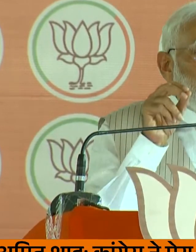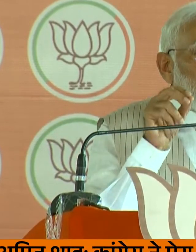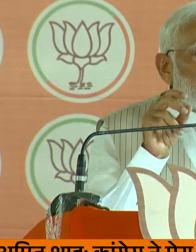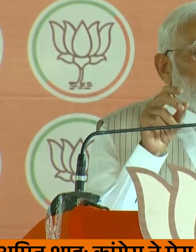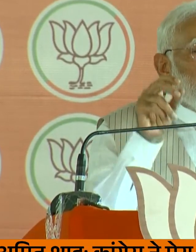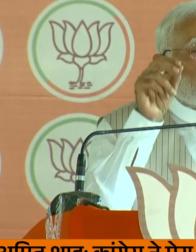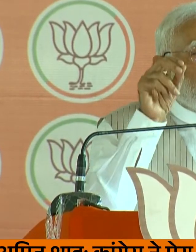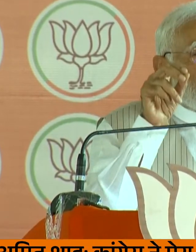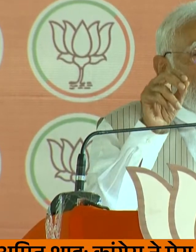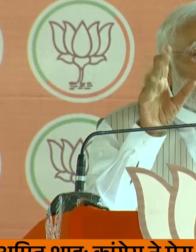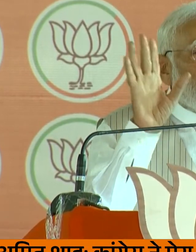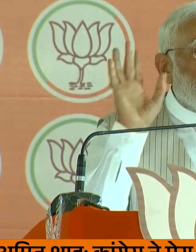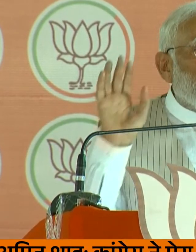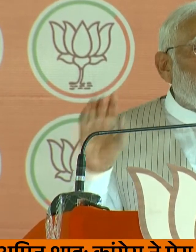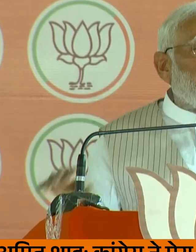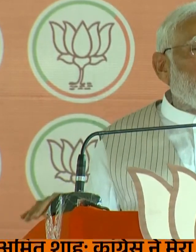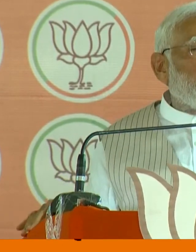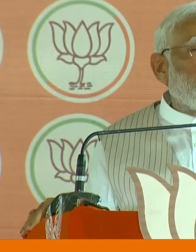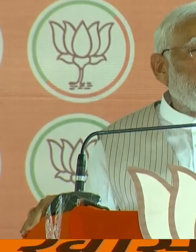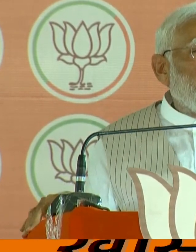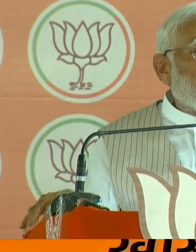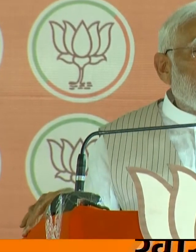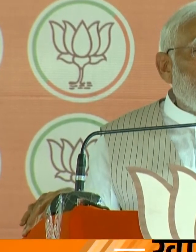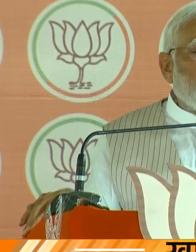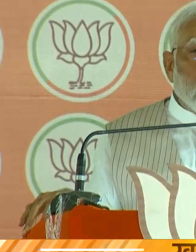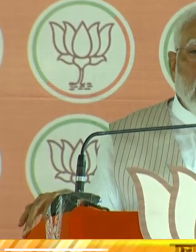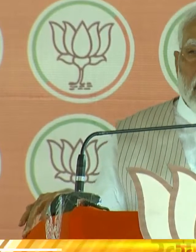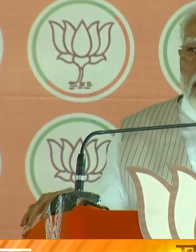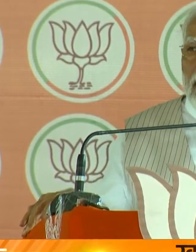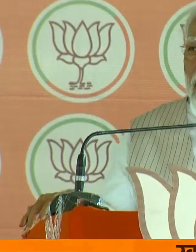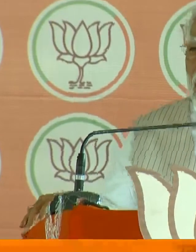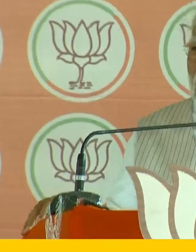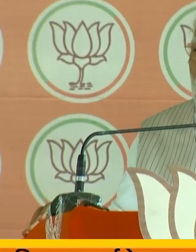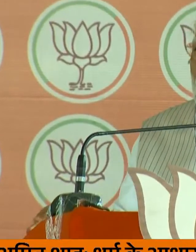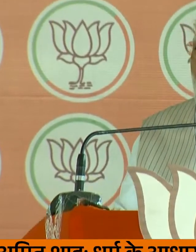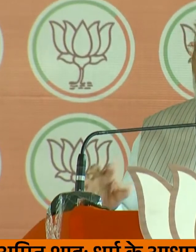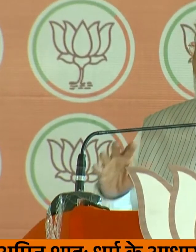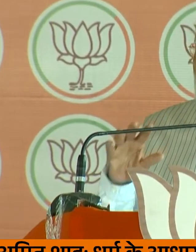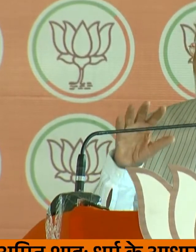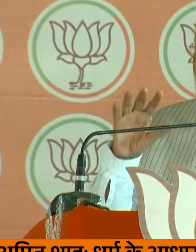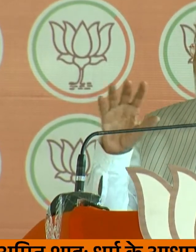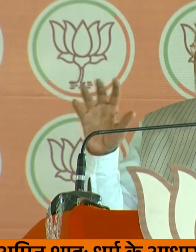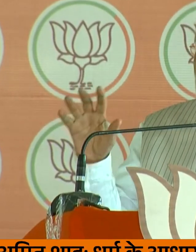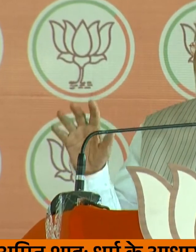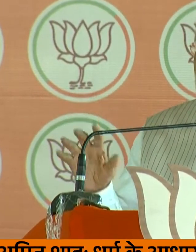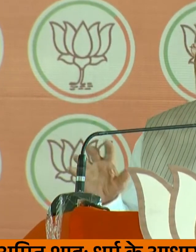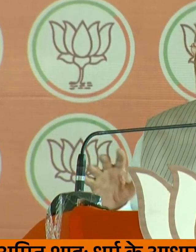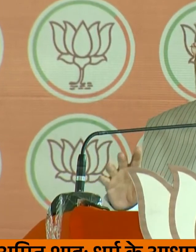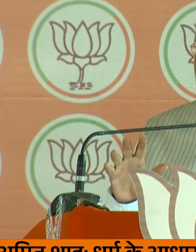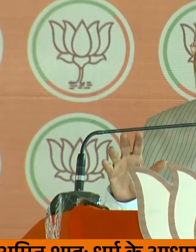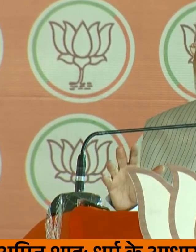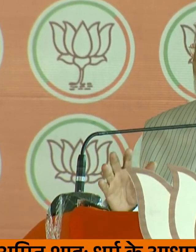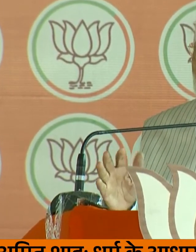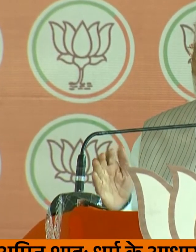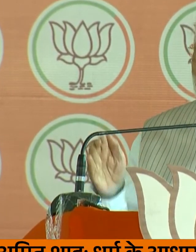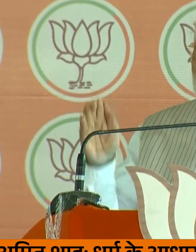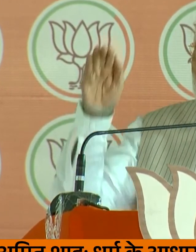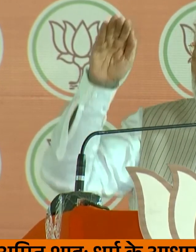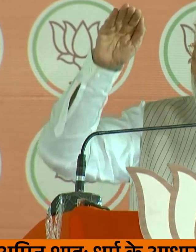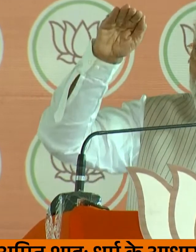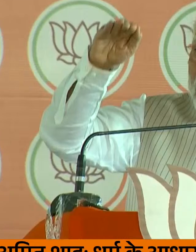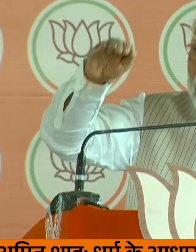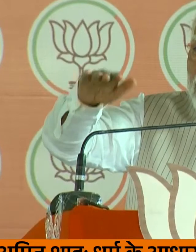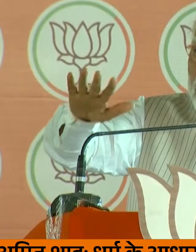लेकिन जैसे ही सरकार बनी कांग्रेस कालेश्वरम स्कैम की फाइलें